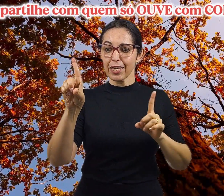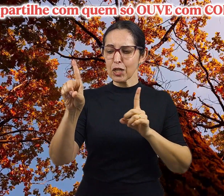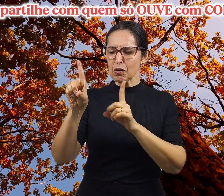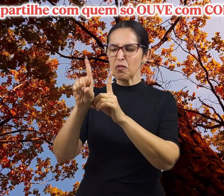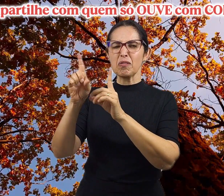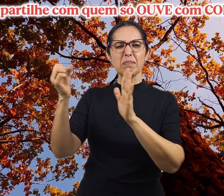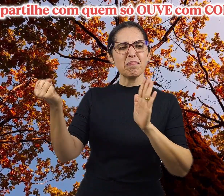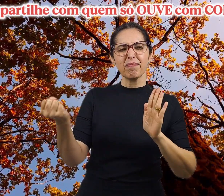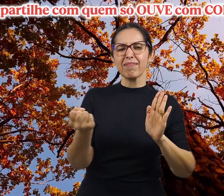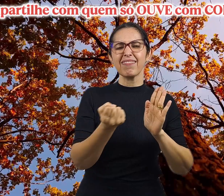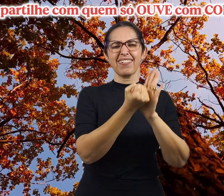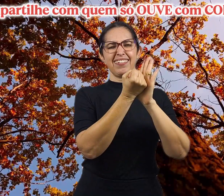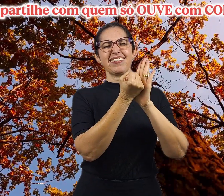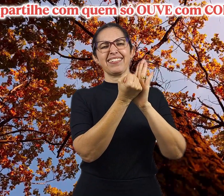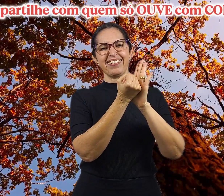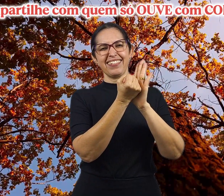extremamente marcado.